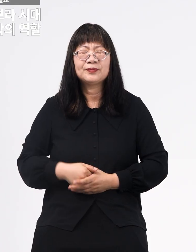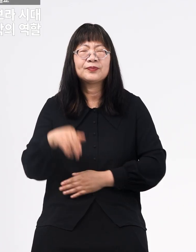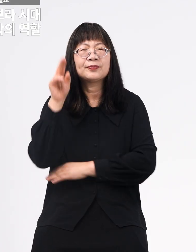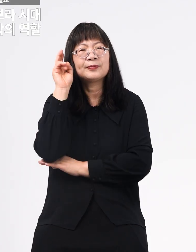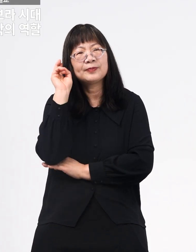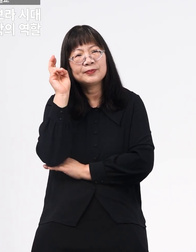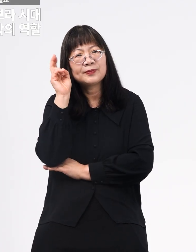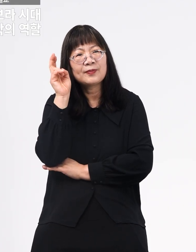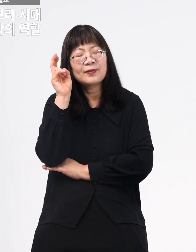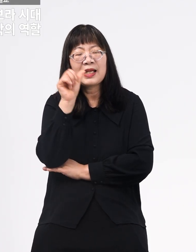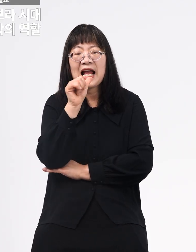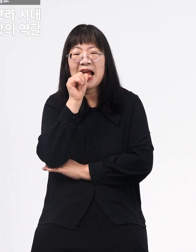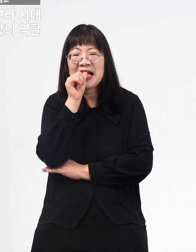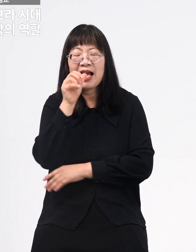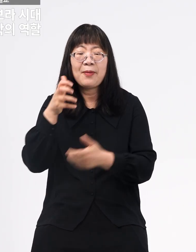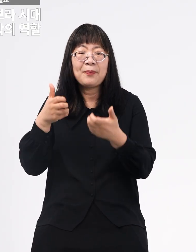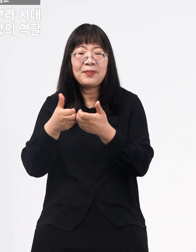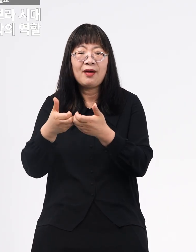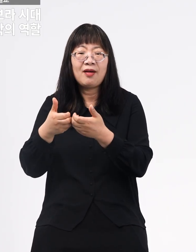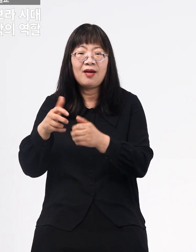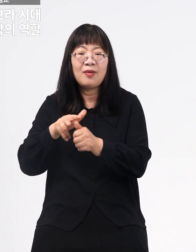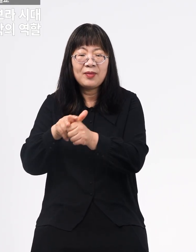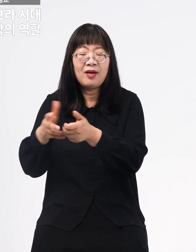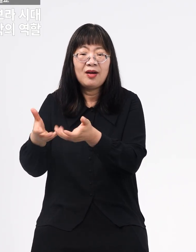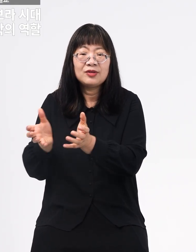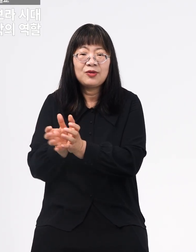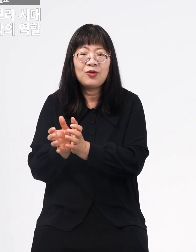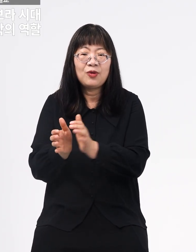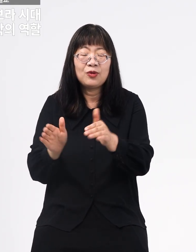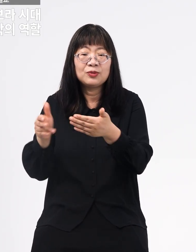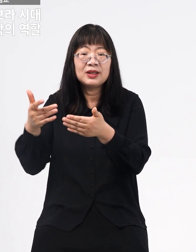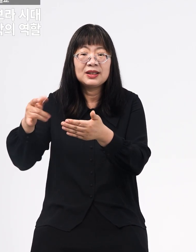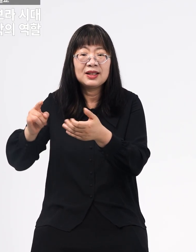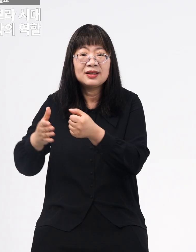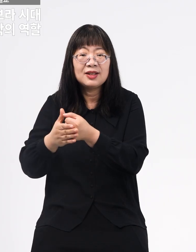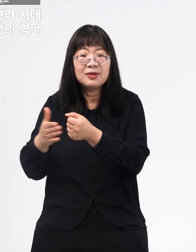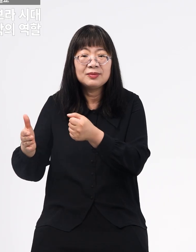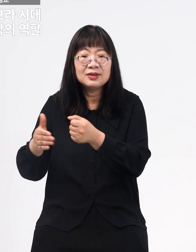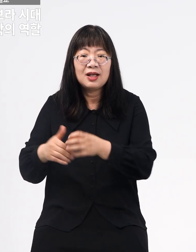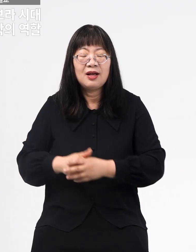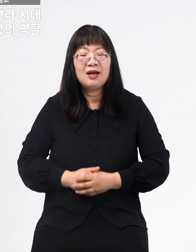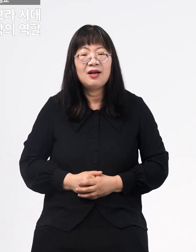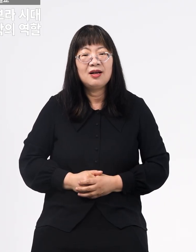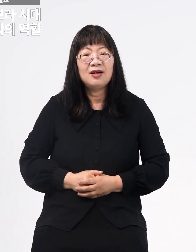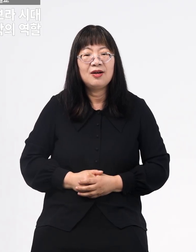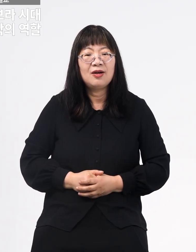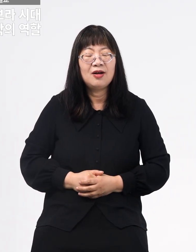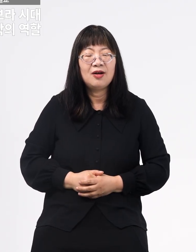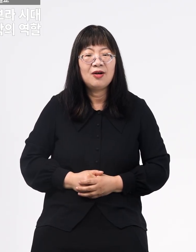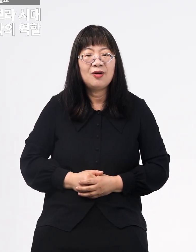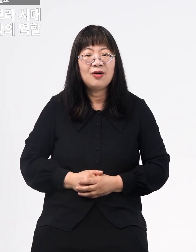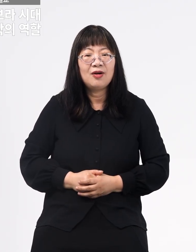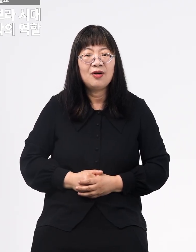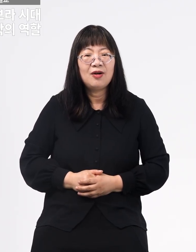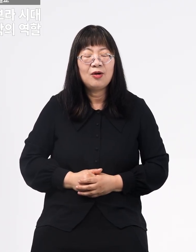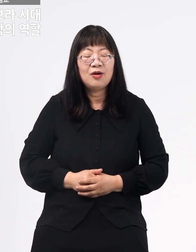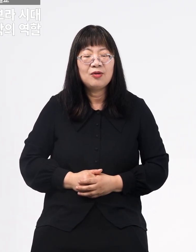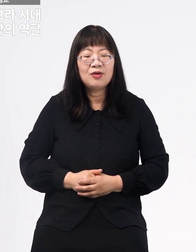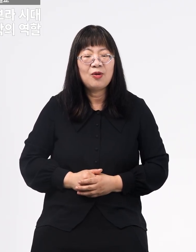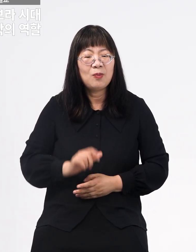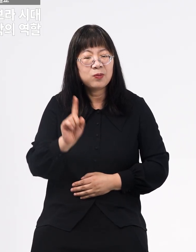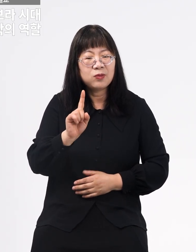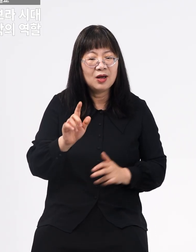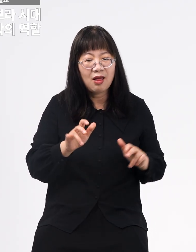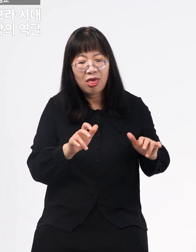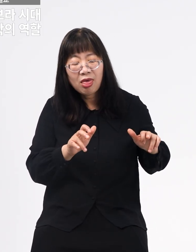아마 철병거 900대니까 패트리어트 한 900대는 준비하지 않을까? 그래야 뭐 싸움이 확실히